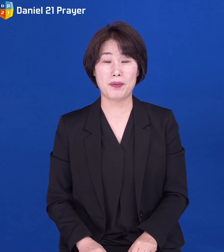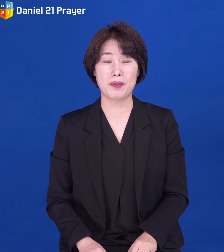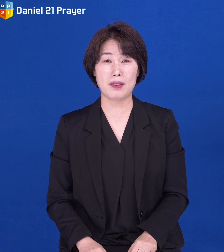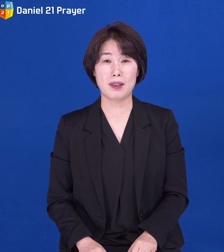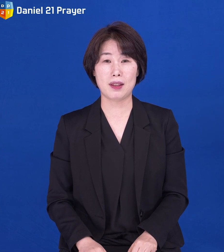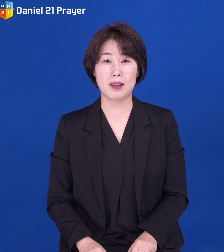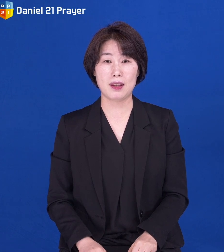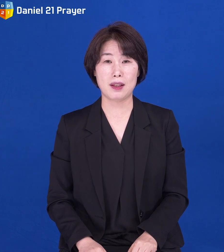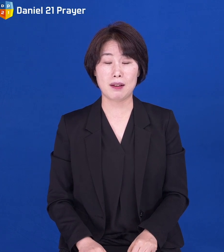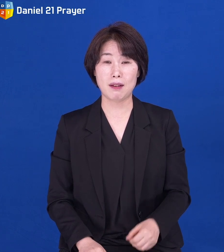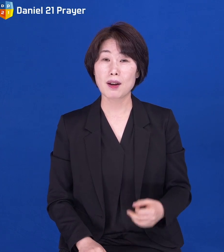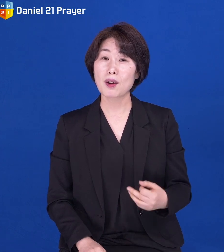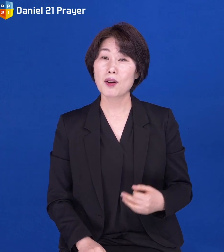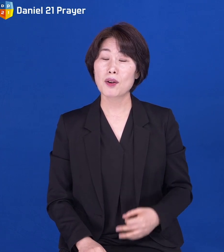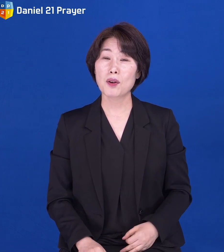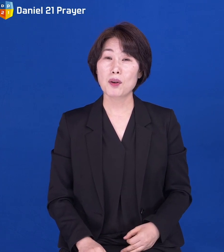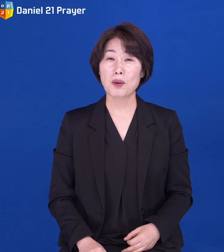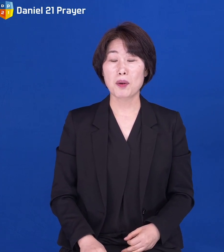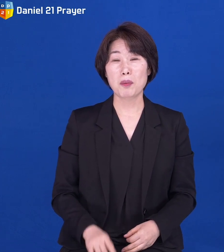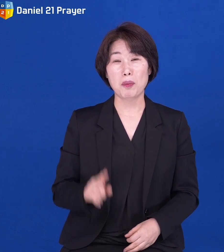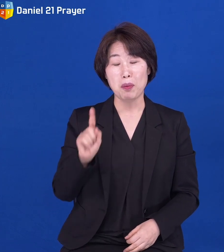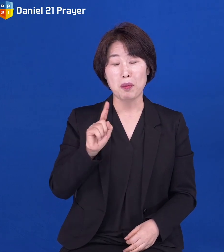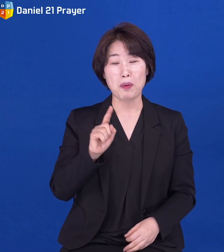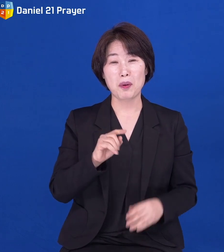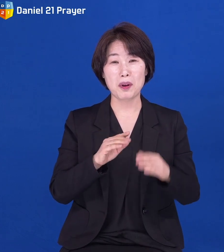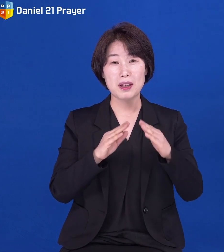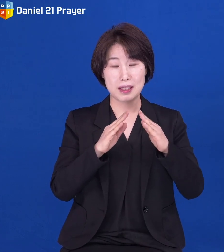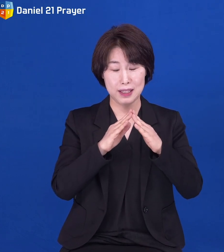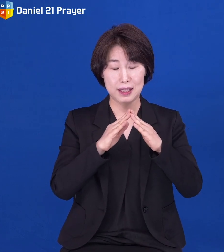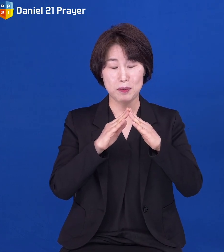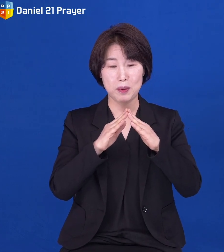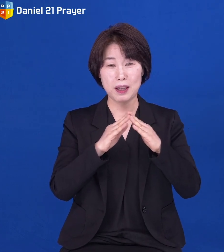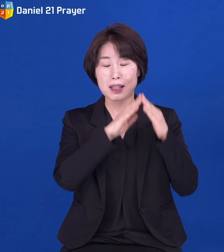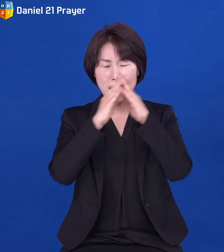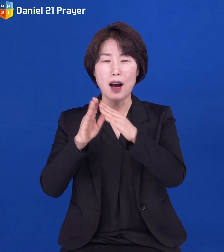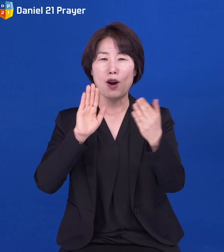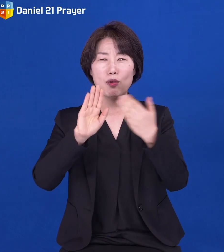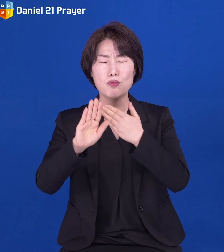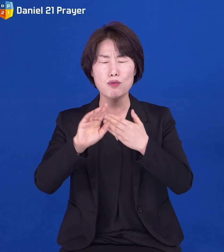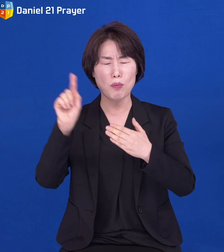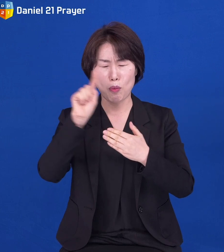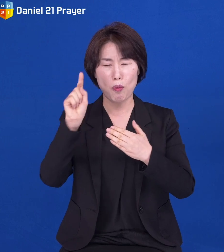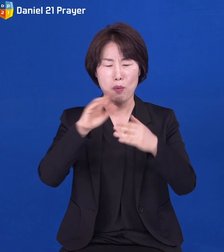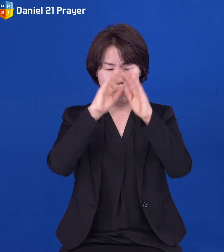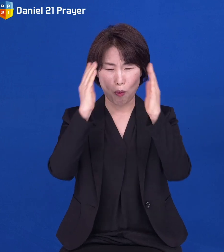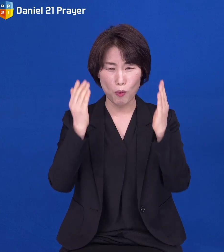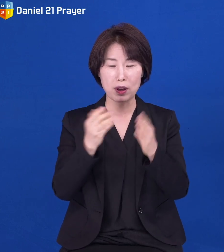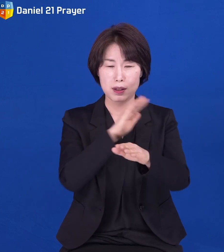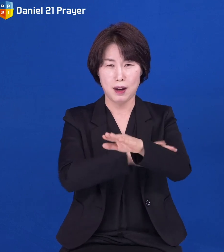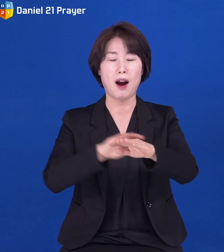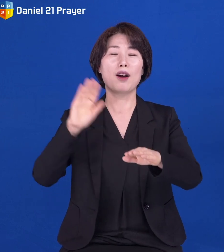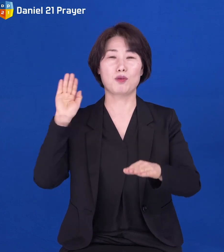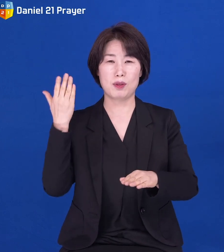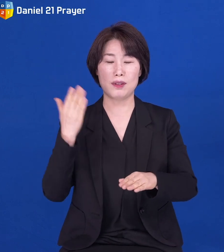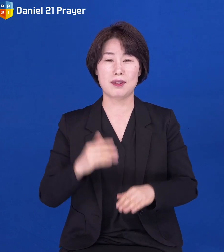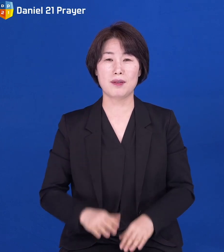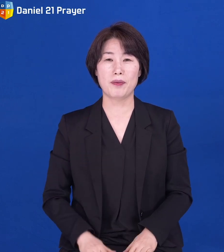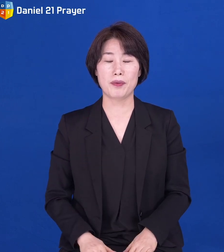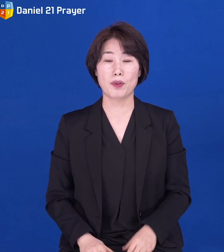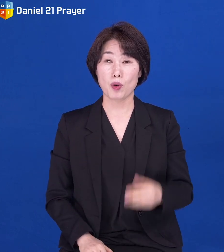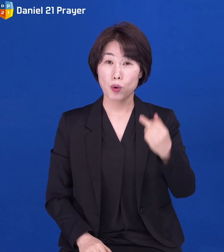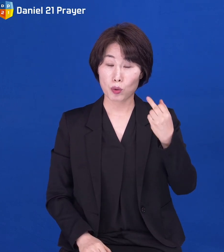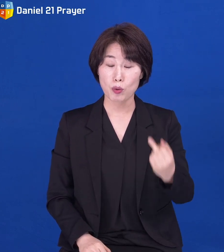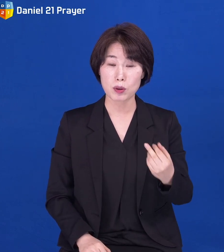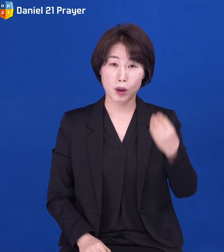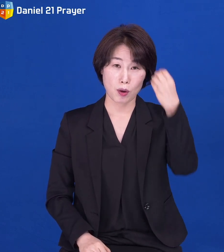이게 사람이 될 집이 약간 된다고 그 집으로 이사 갔을 때 모든 일이 이루어졌던 건데 이게 저희 남동생이 그냥